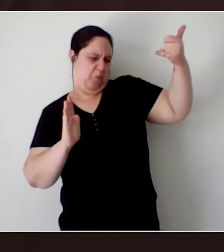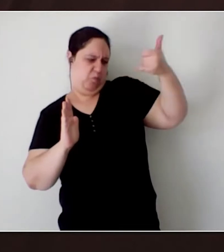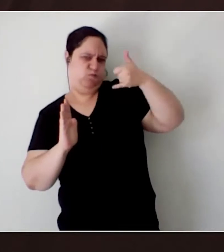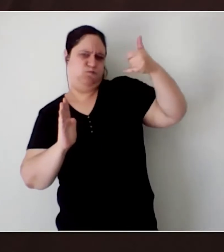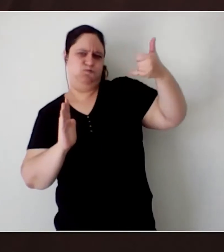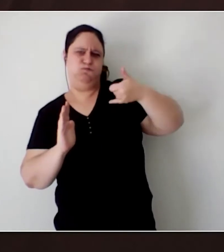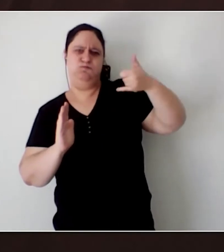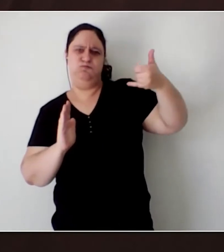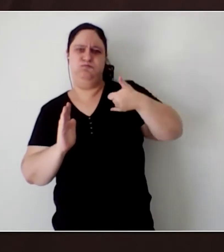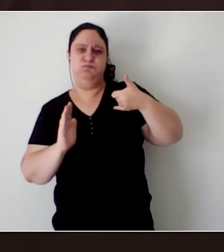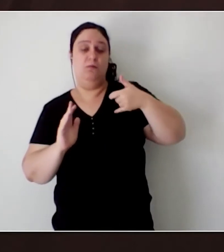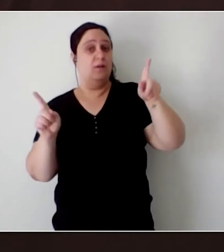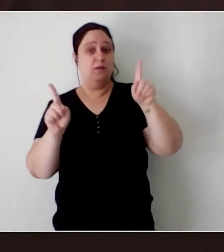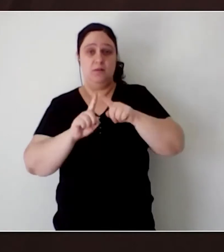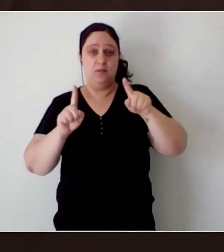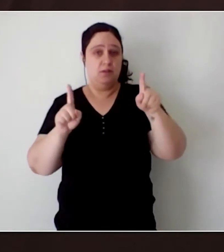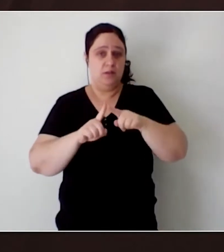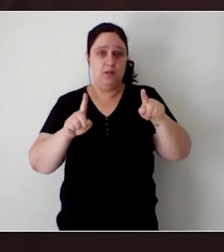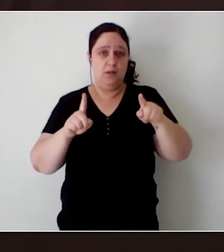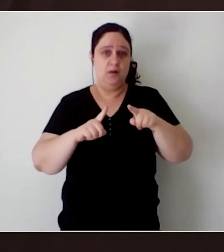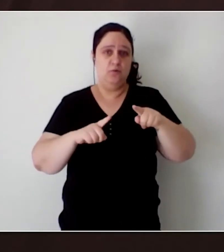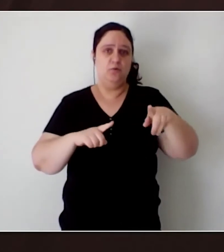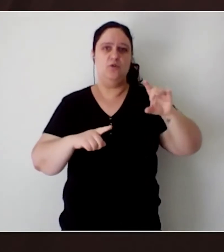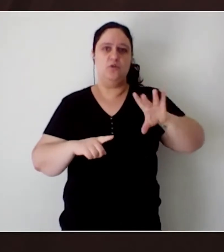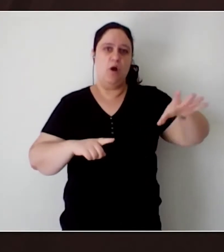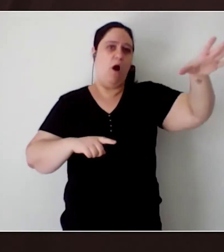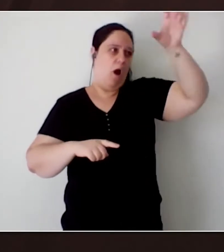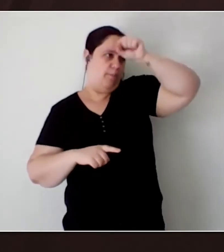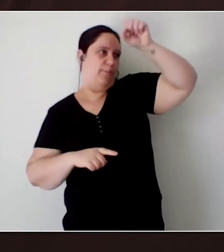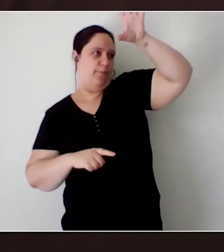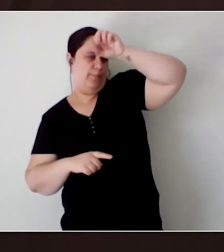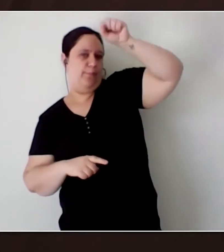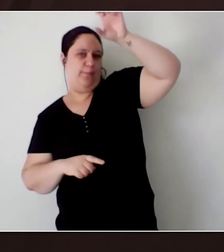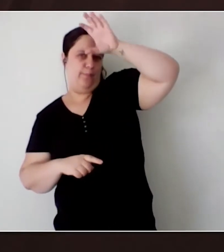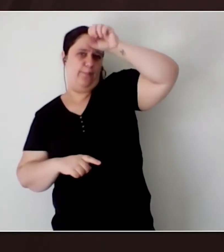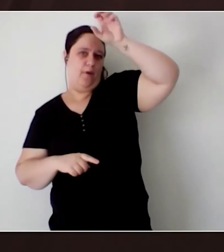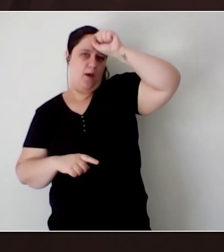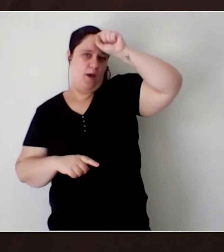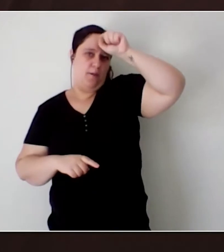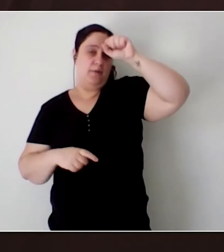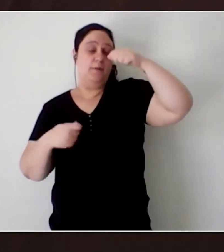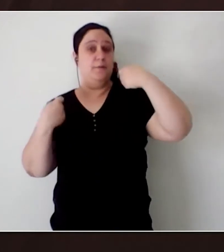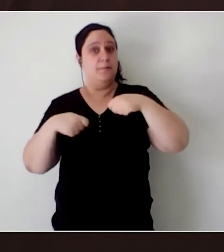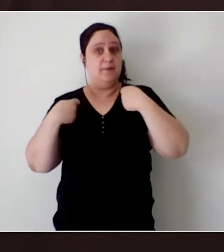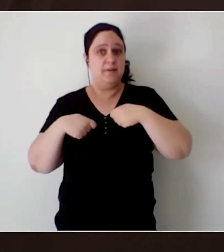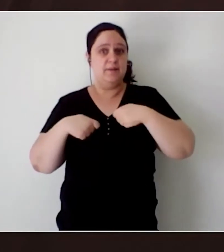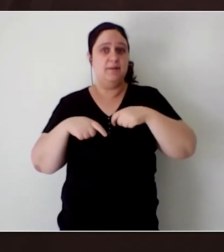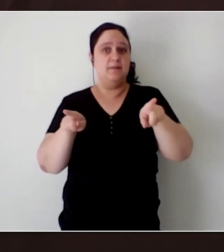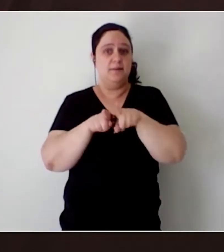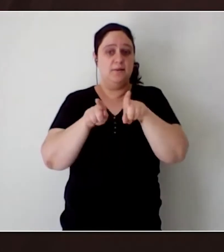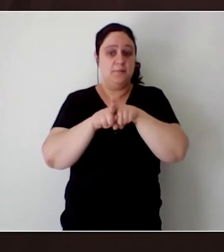não. A igreja é esse campo que precisa produzir fruto para o Senhor.